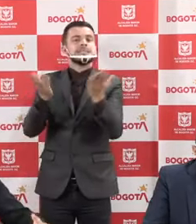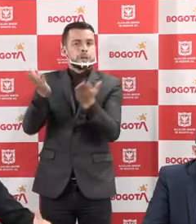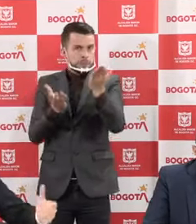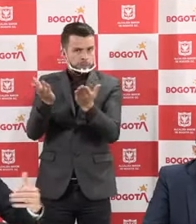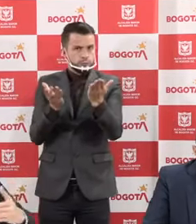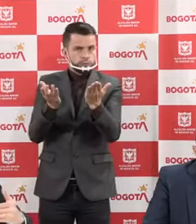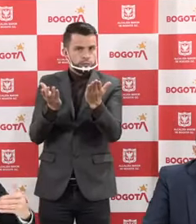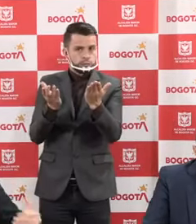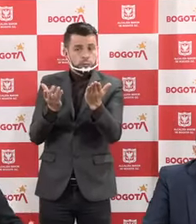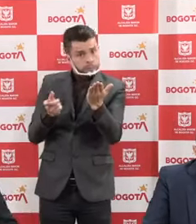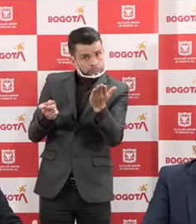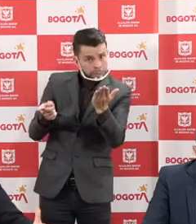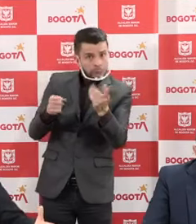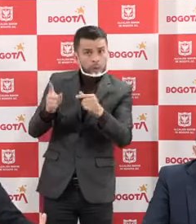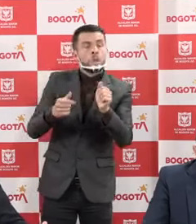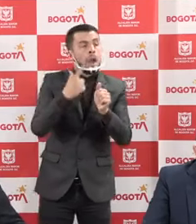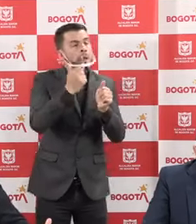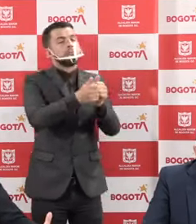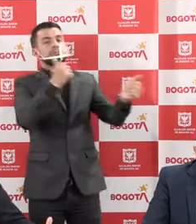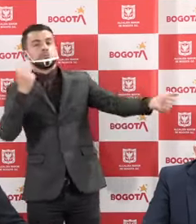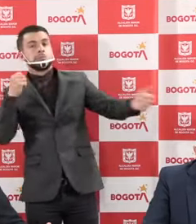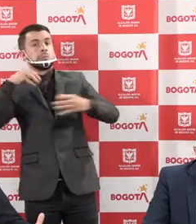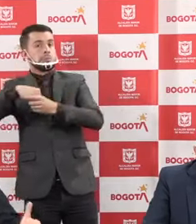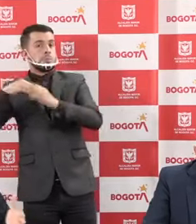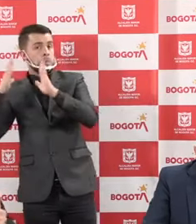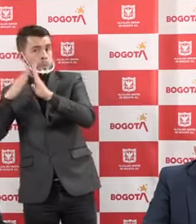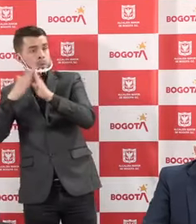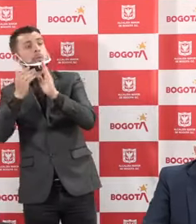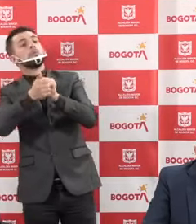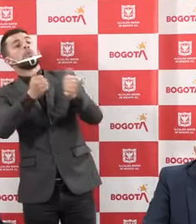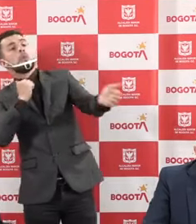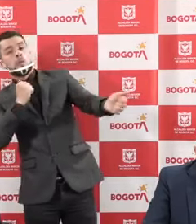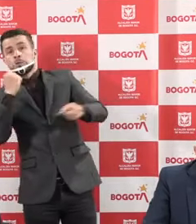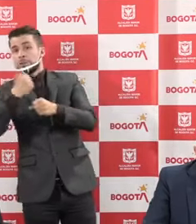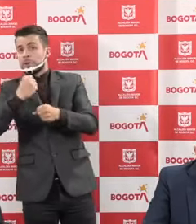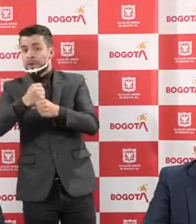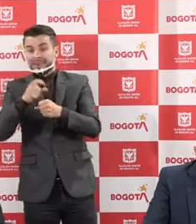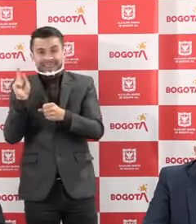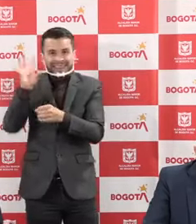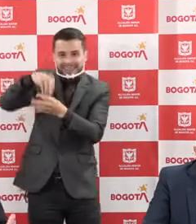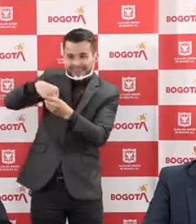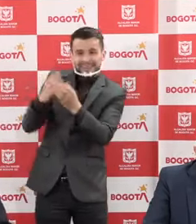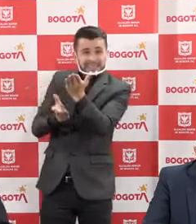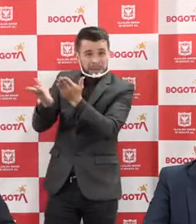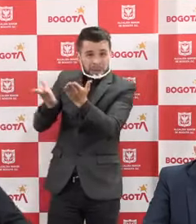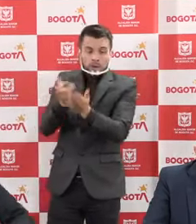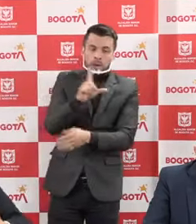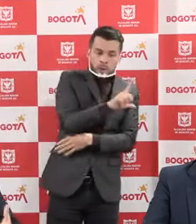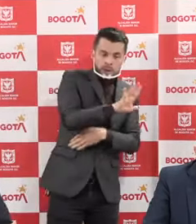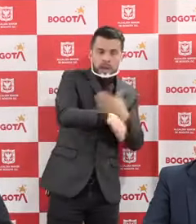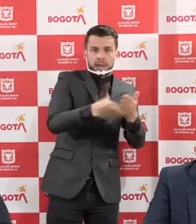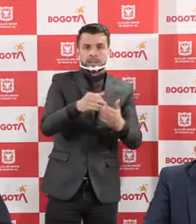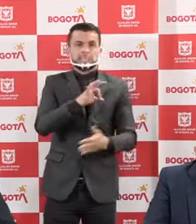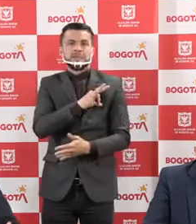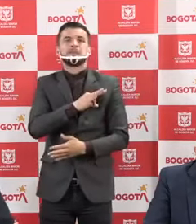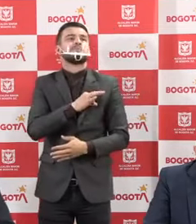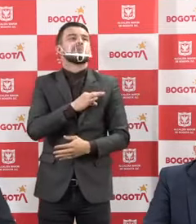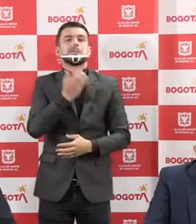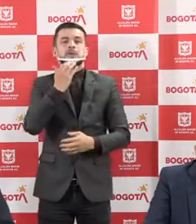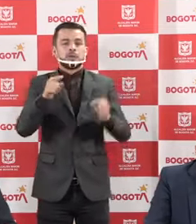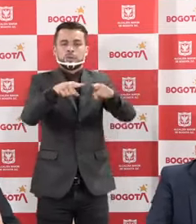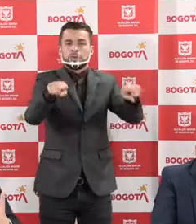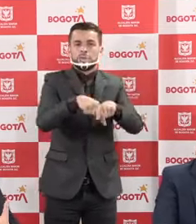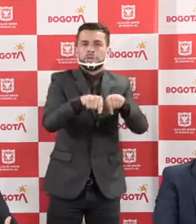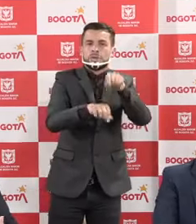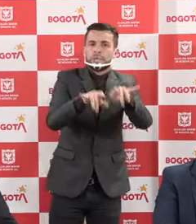funcionando trabajando desde casa funcionará de lunes a sábado en todo caso los servicios los que tengamos en oficinas incluyendo